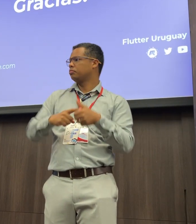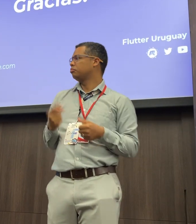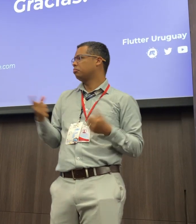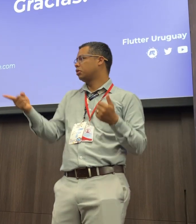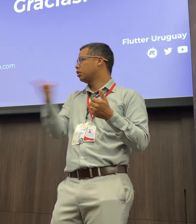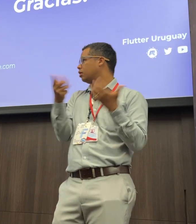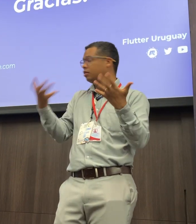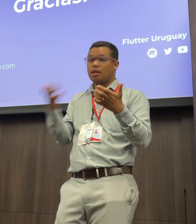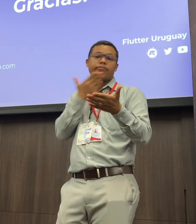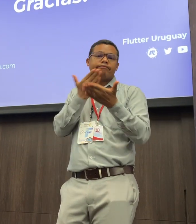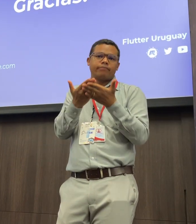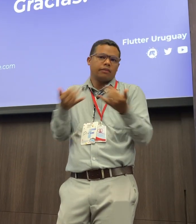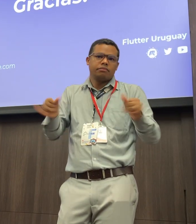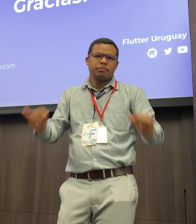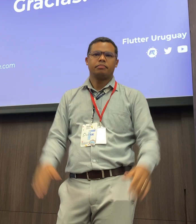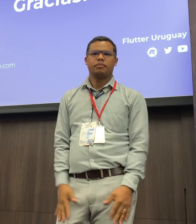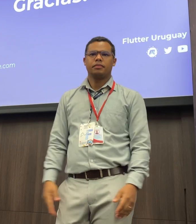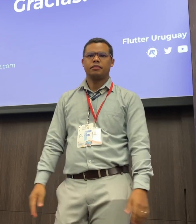bueno, muchas gracias.